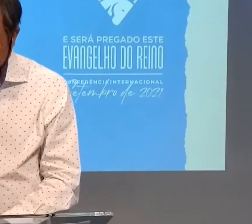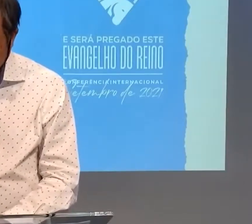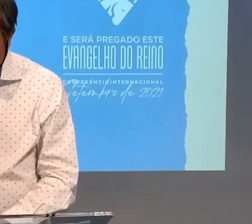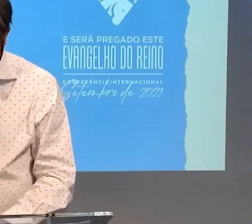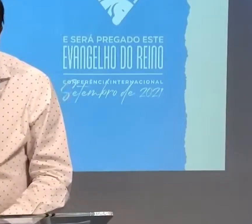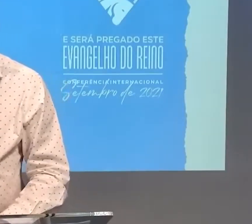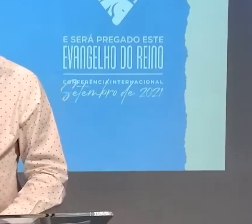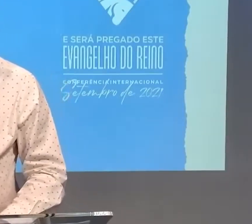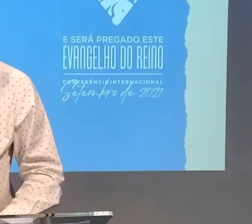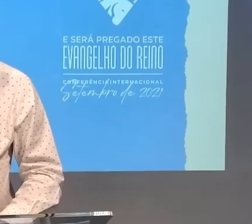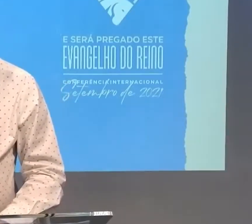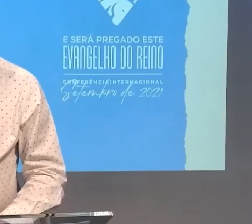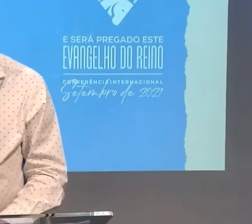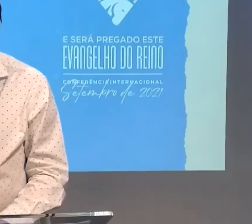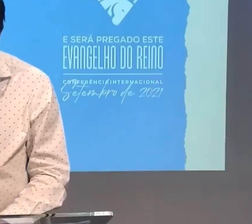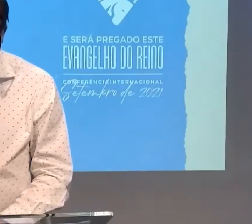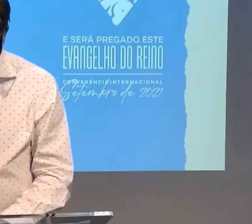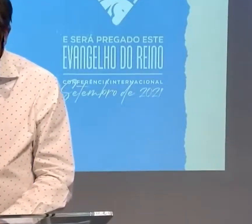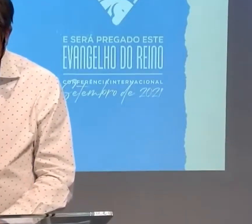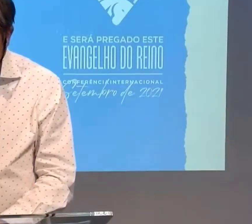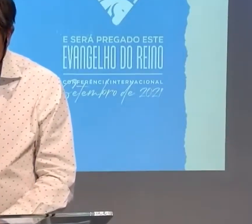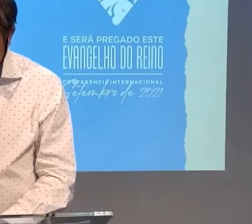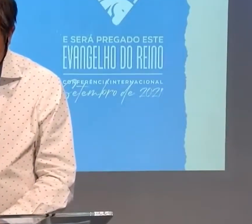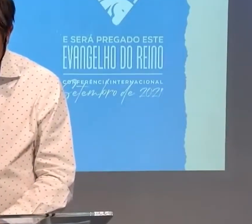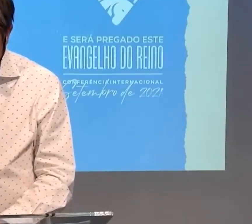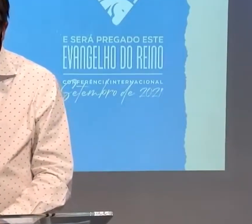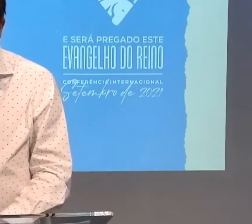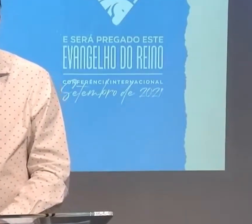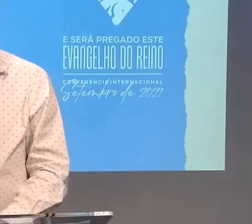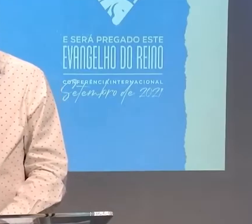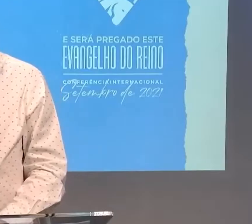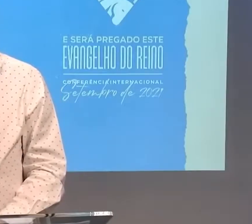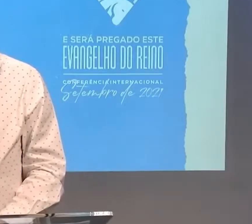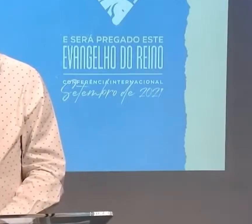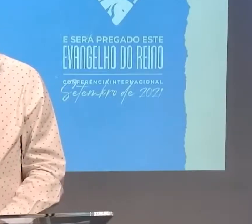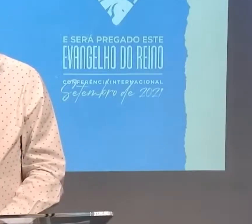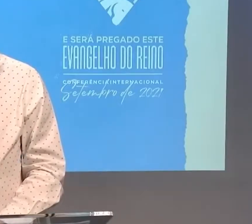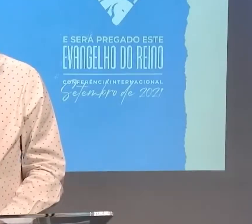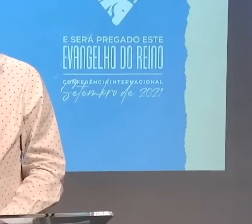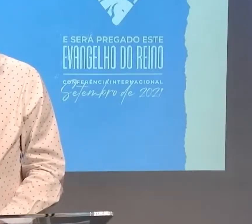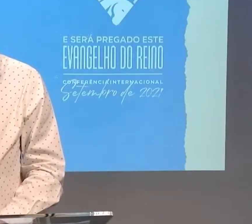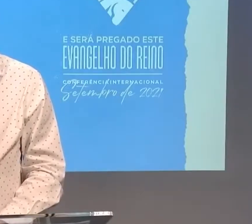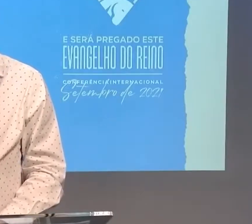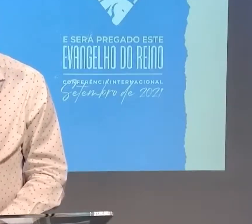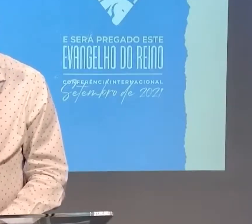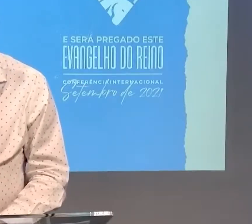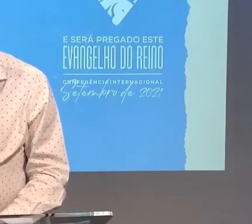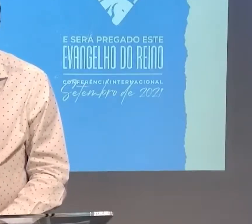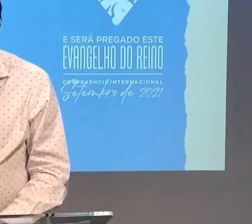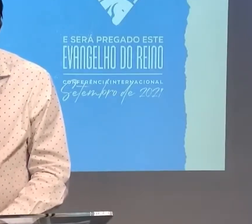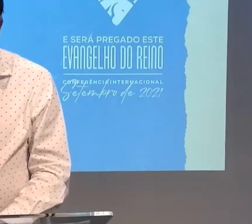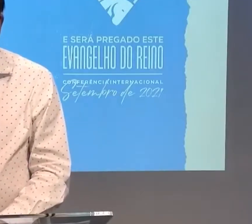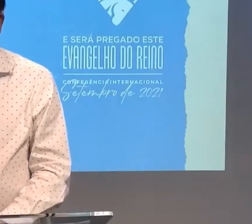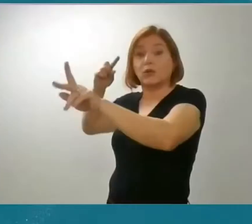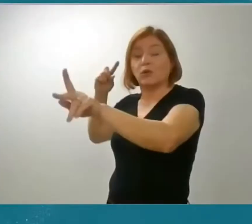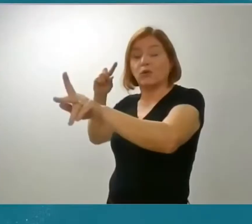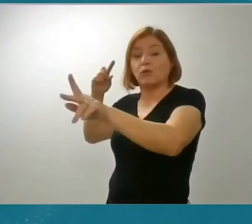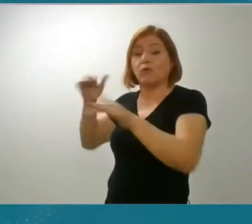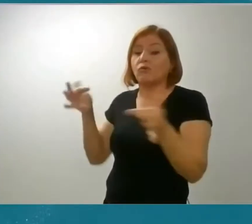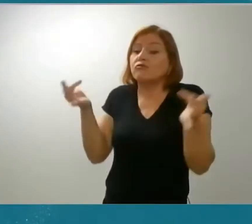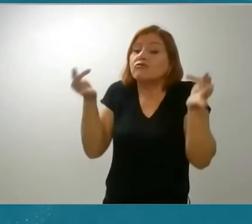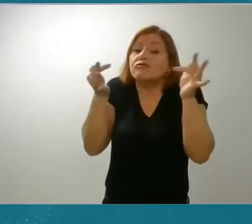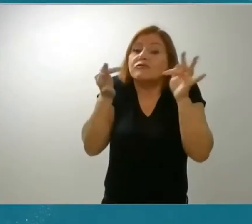corrompida a vossa mente e se aparte da simplicidade e pureza